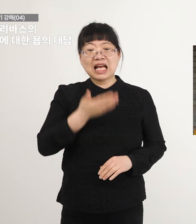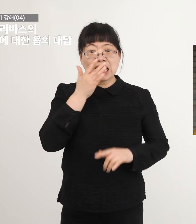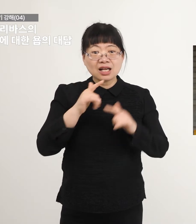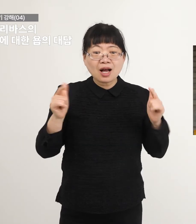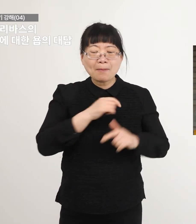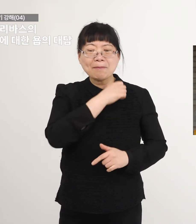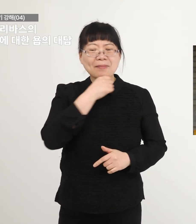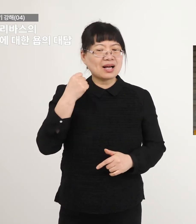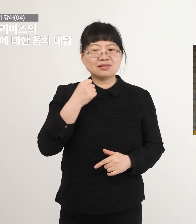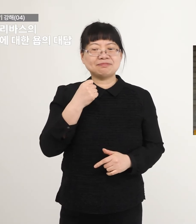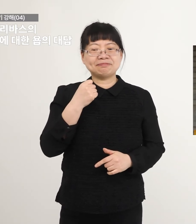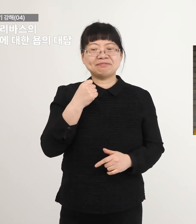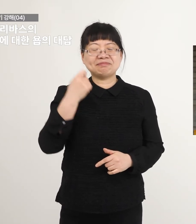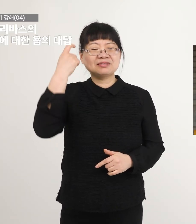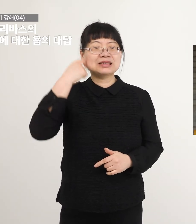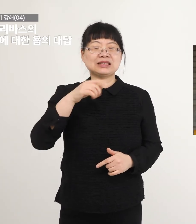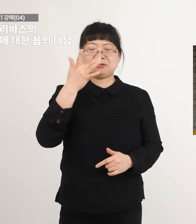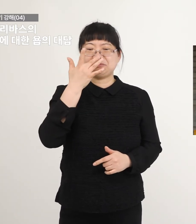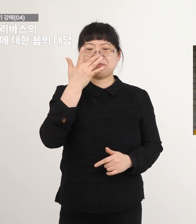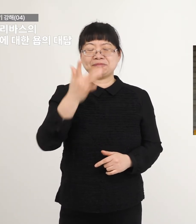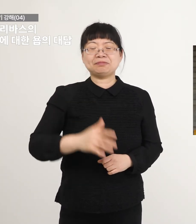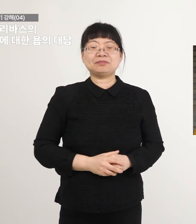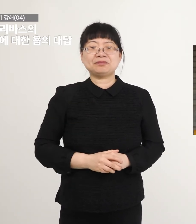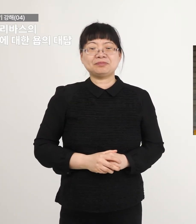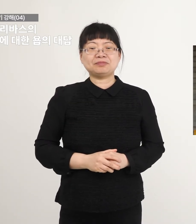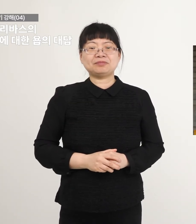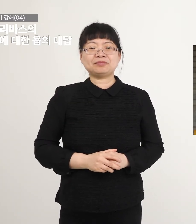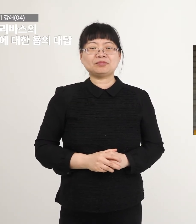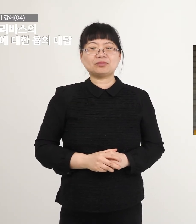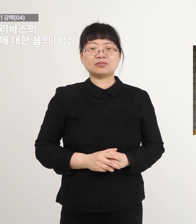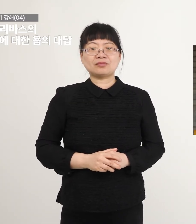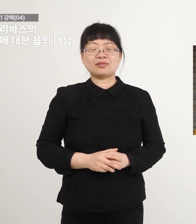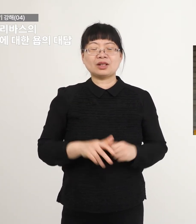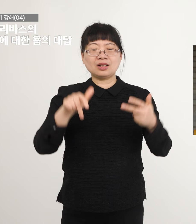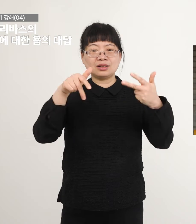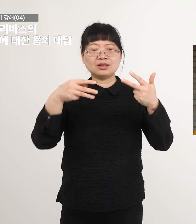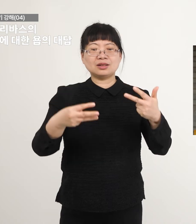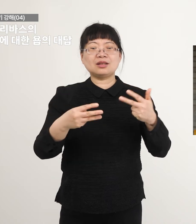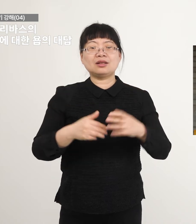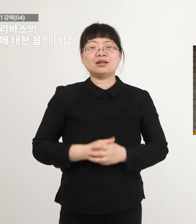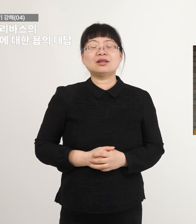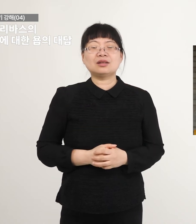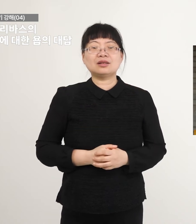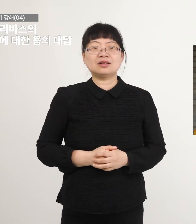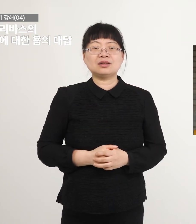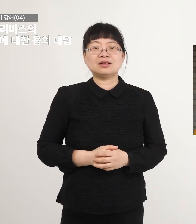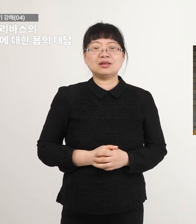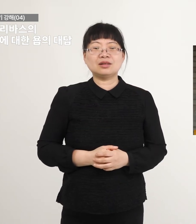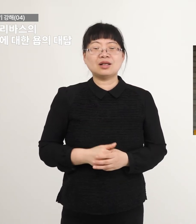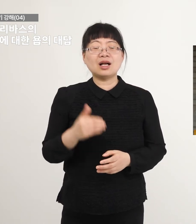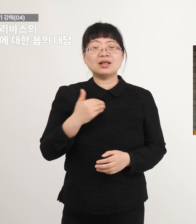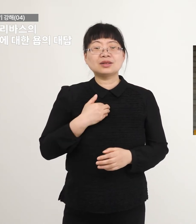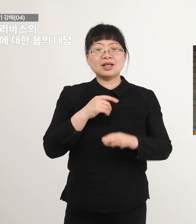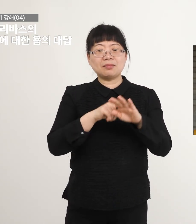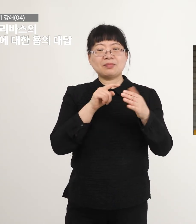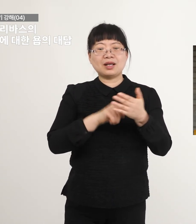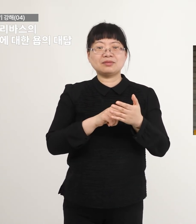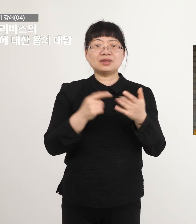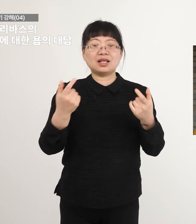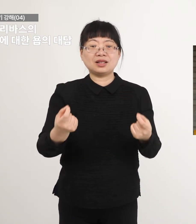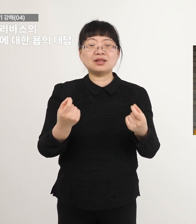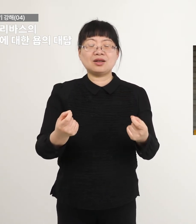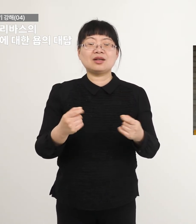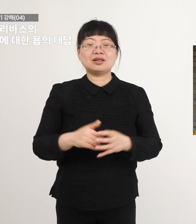음식의 맛도 잃었다, 그 뜻입니다. 7절. 내 마음이